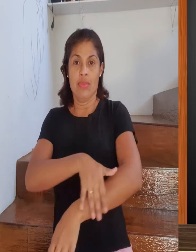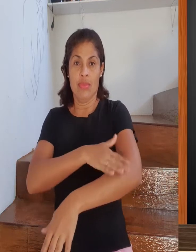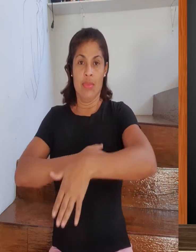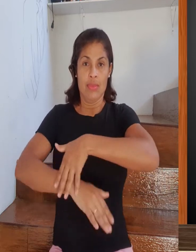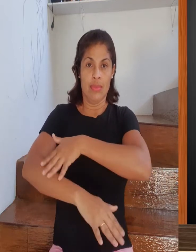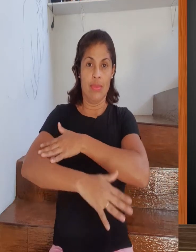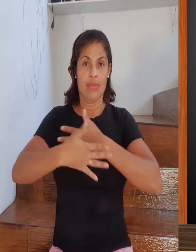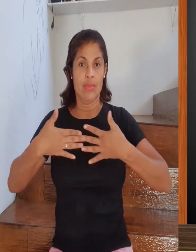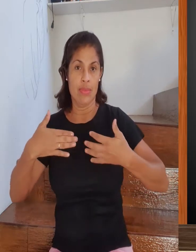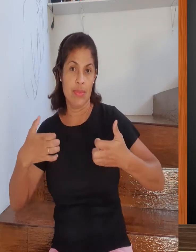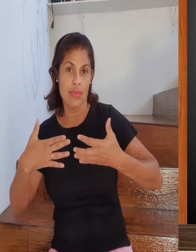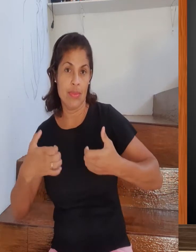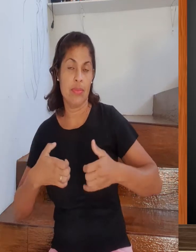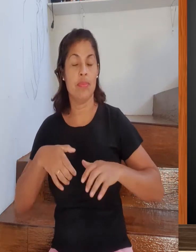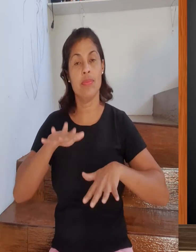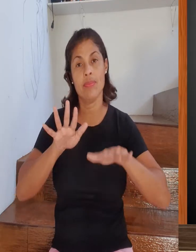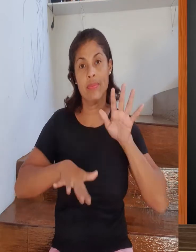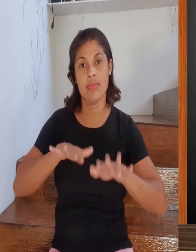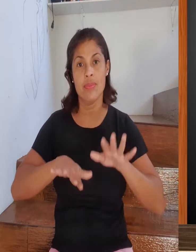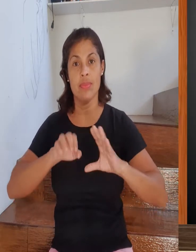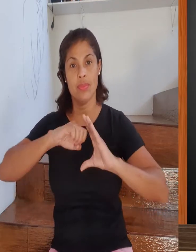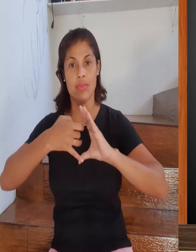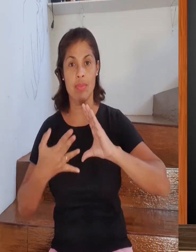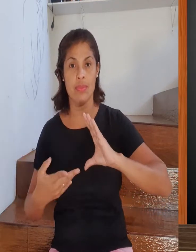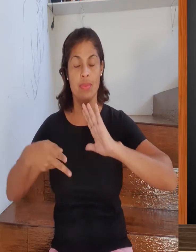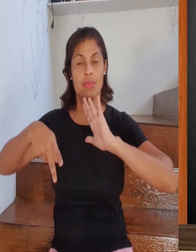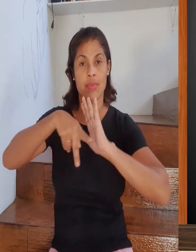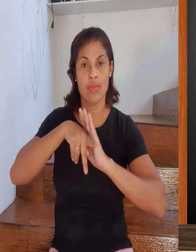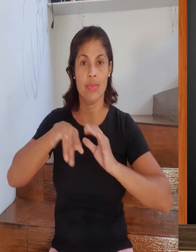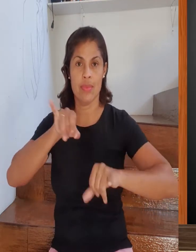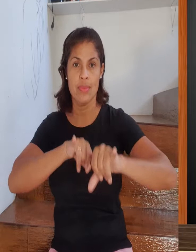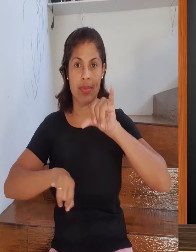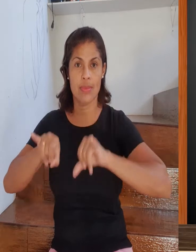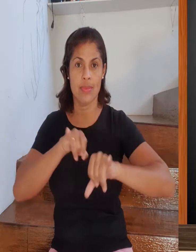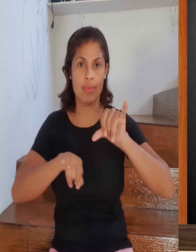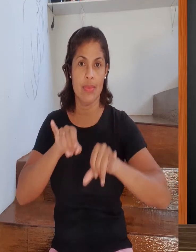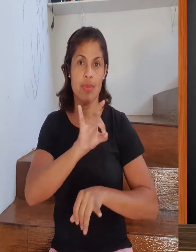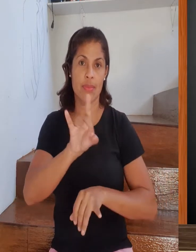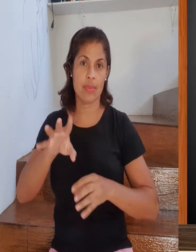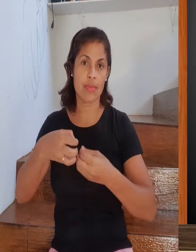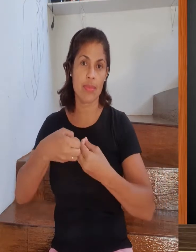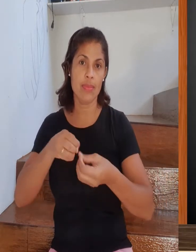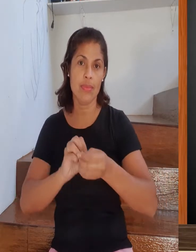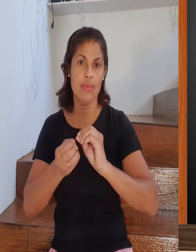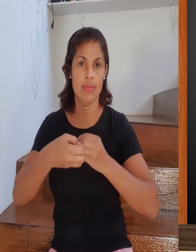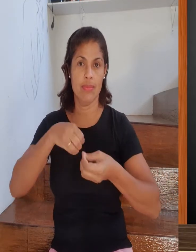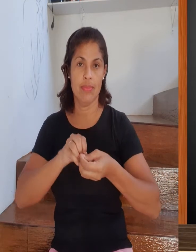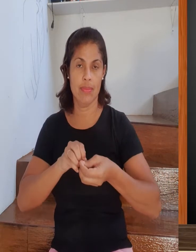e tecidos do organismo, de acordo com características químicas de suas moléculas.